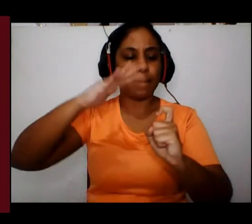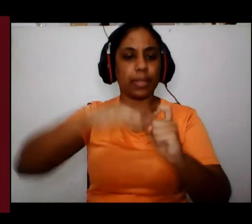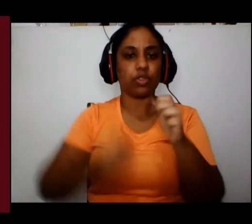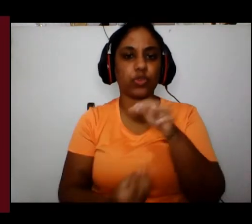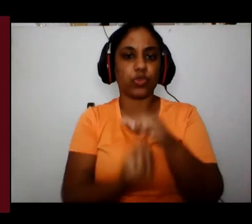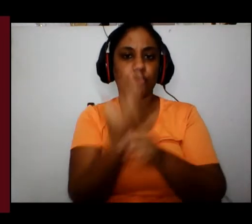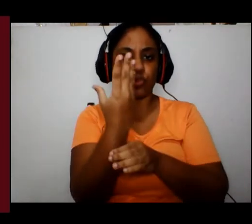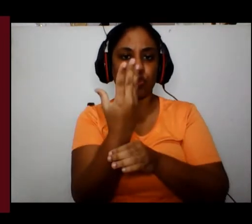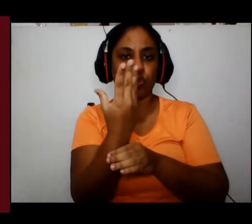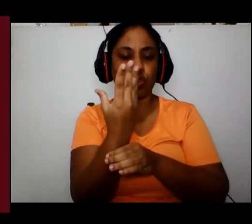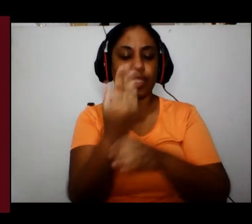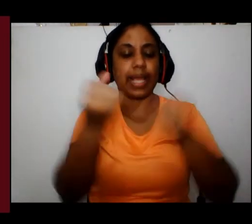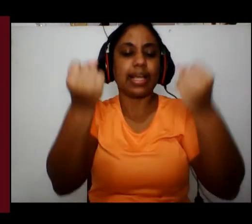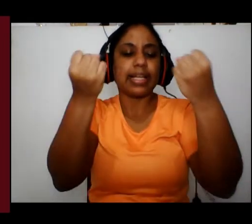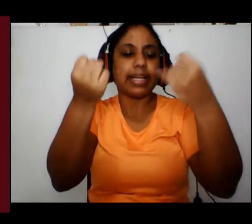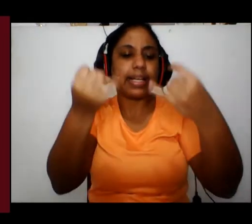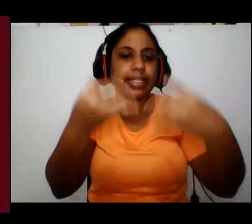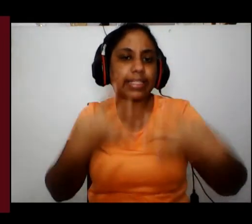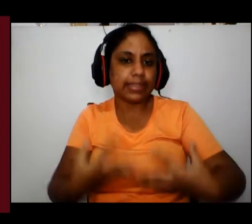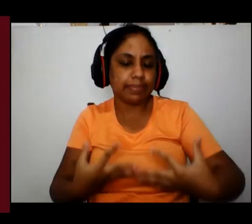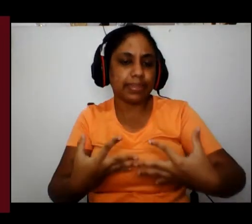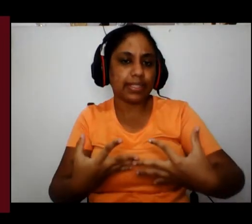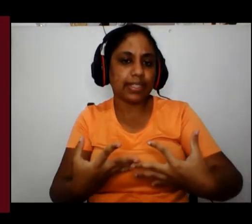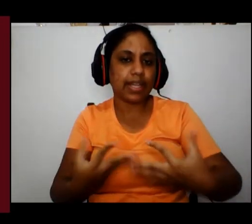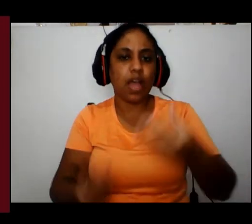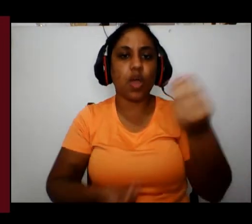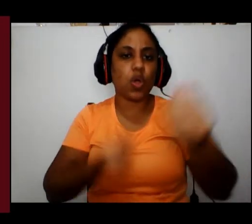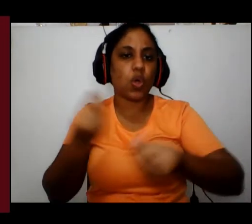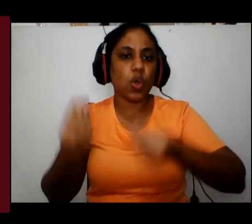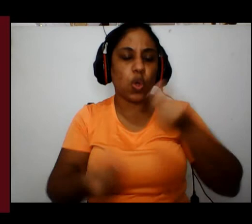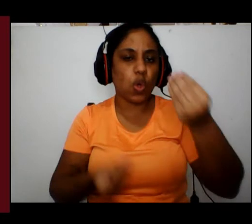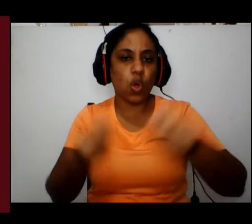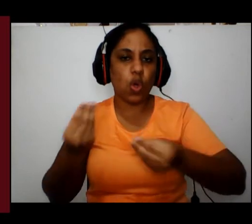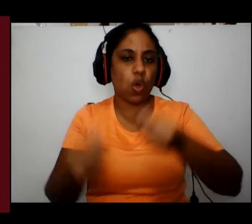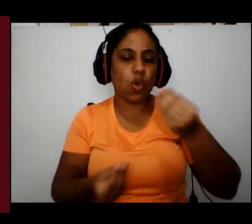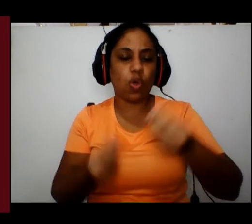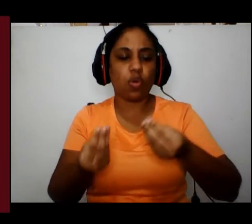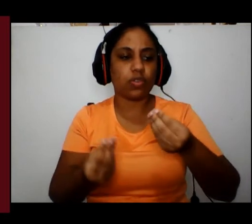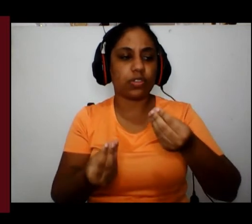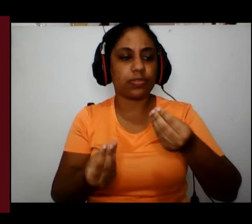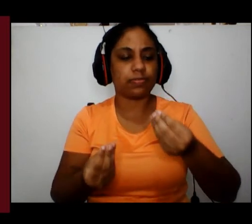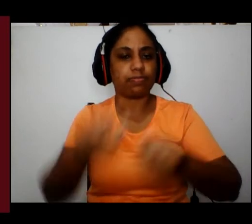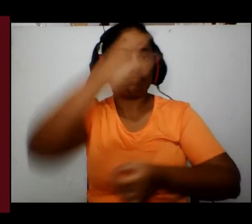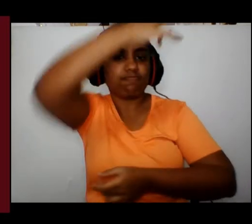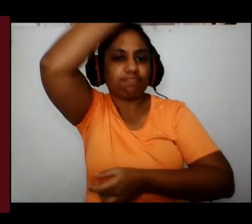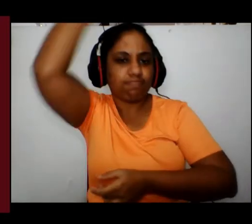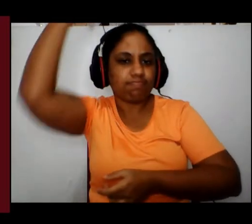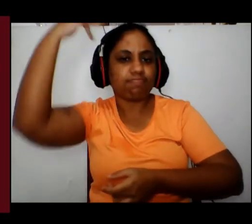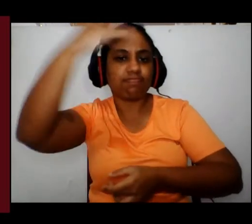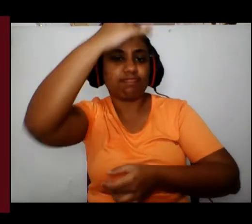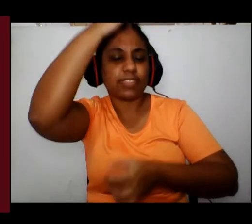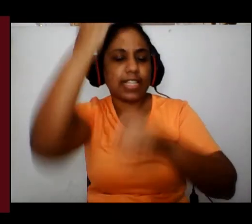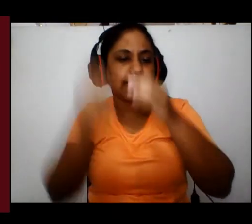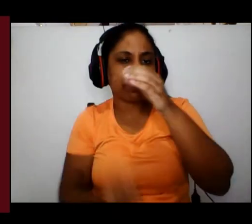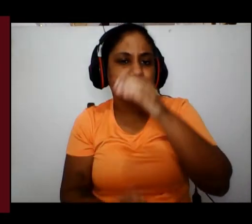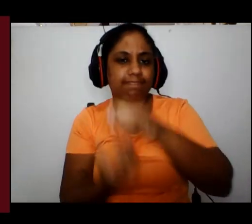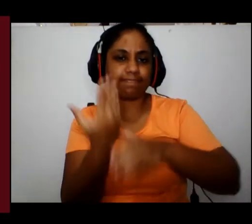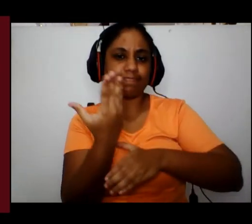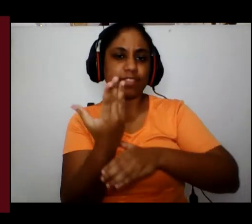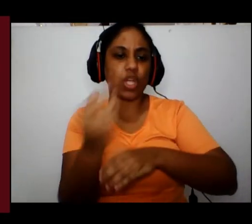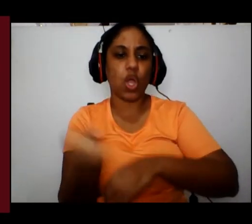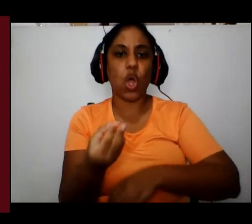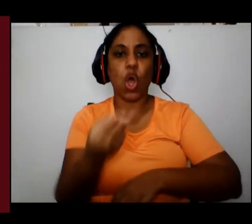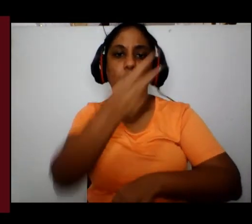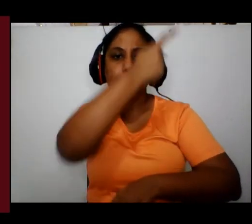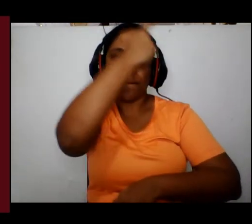a origem de um ritual sagrado de um povo, de uma determinada cultura, não é? De uma determinada religião. Aquele que